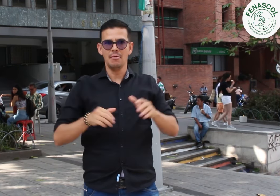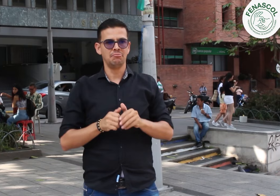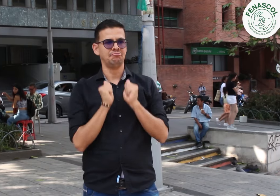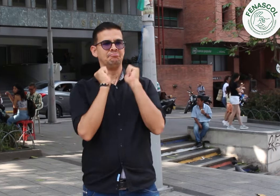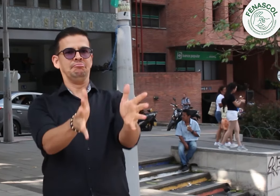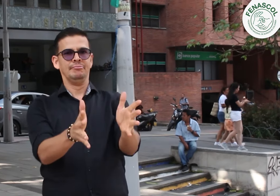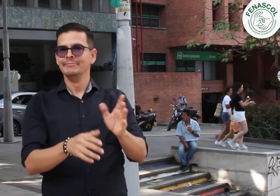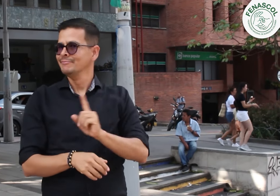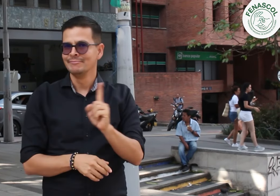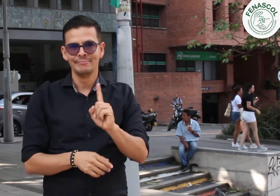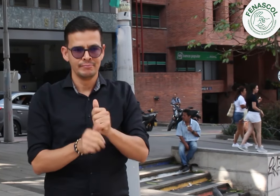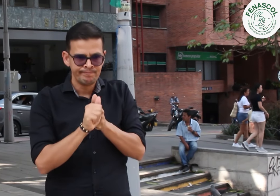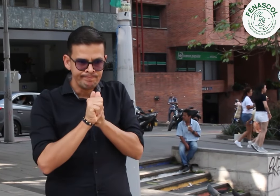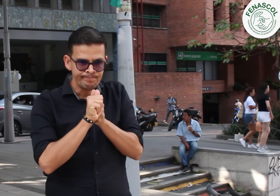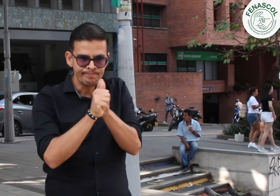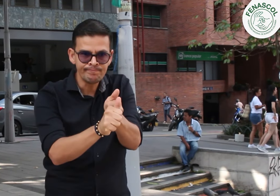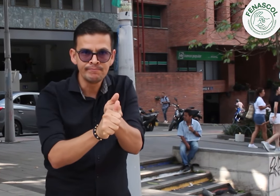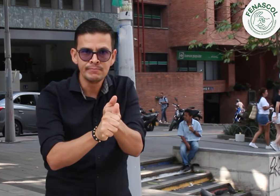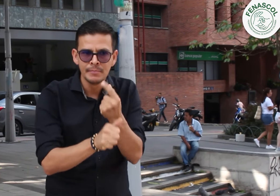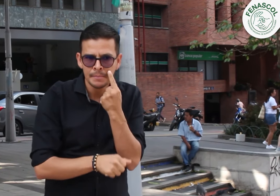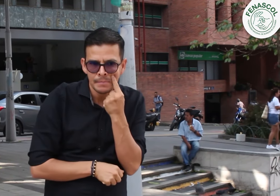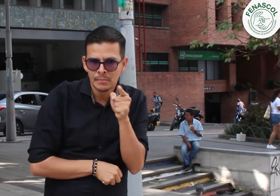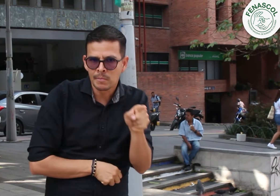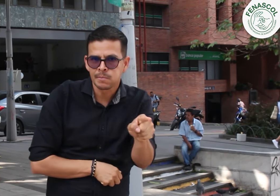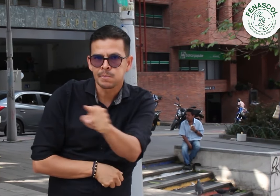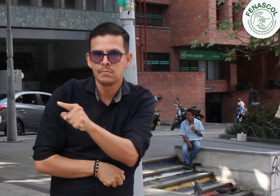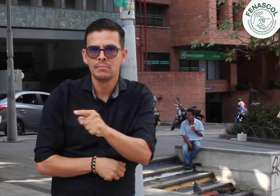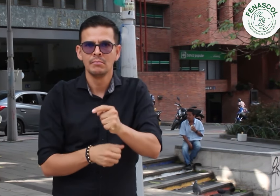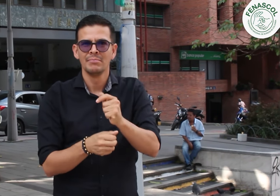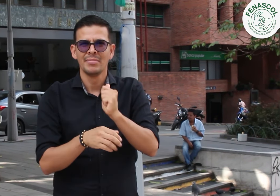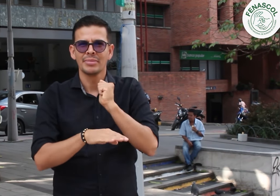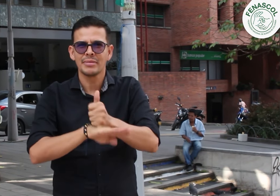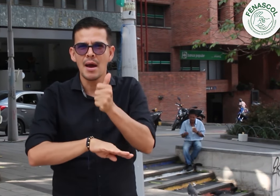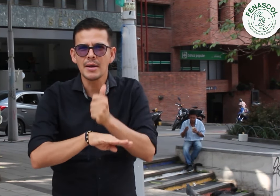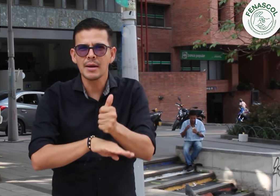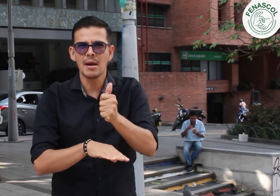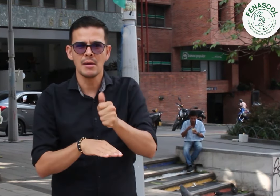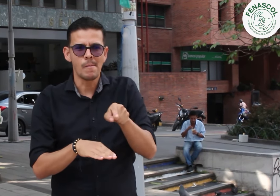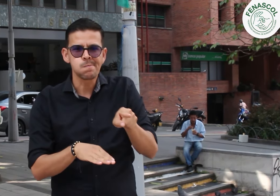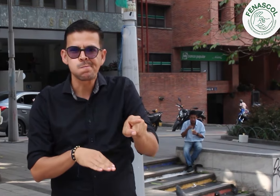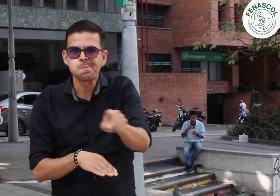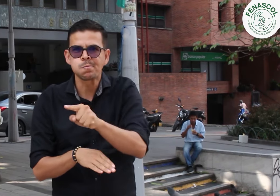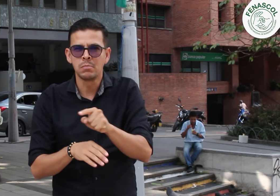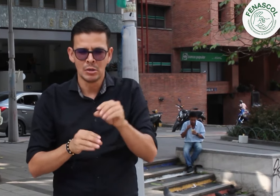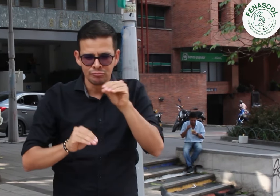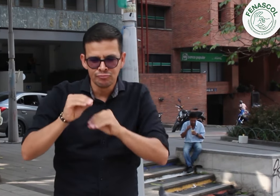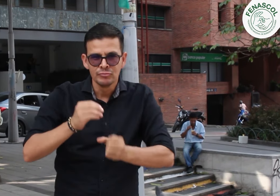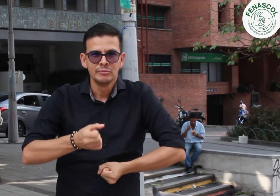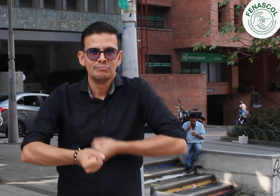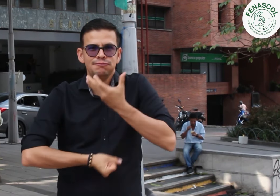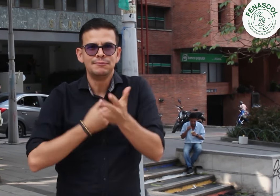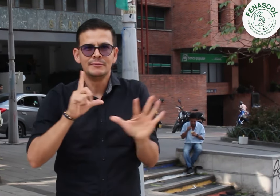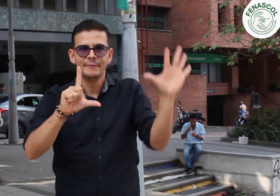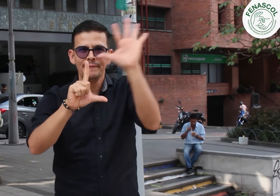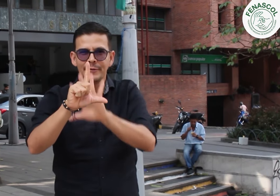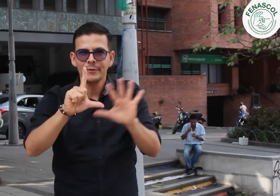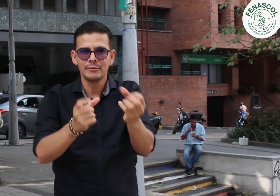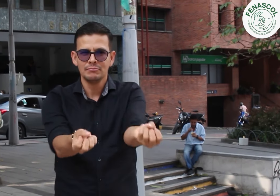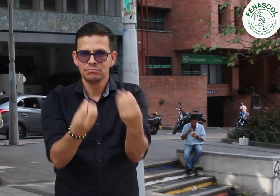metas no nos desentendemos el objetivo es permanecer en acompañamiento continuo con el material que nos vayan entregando con sus